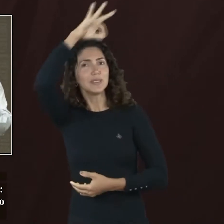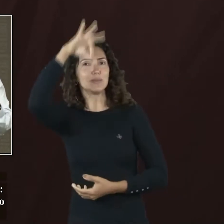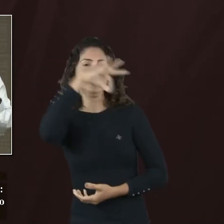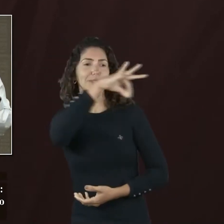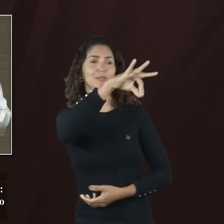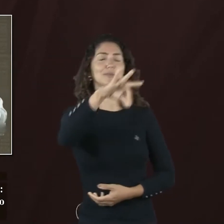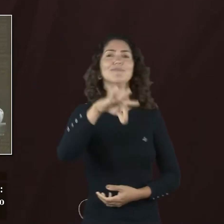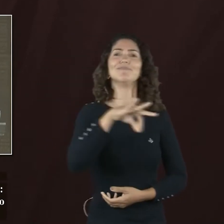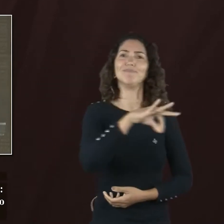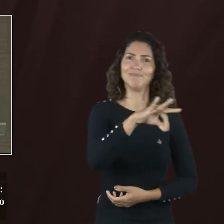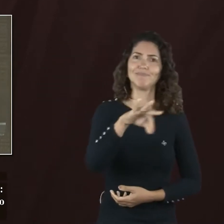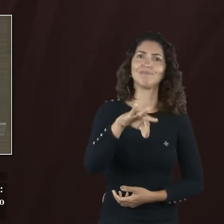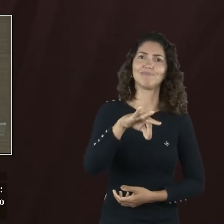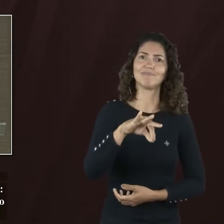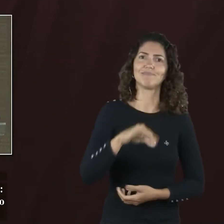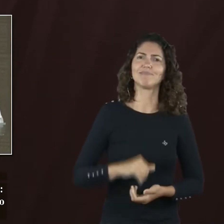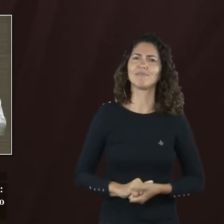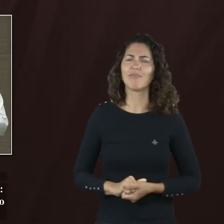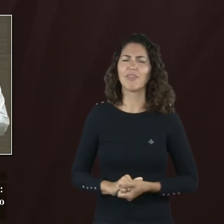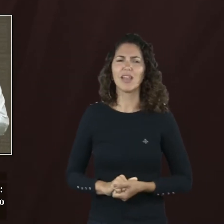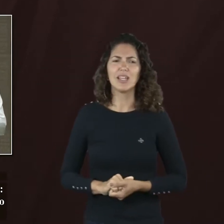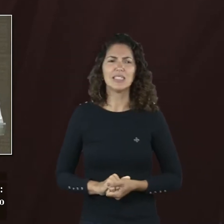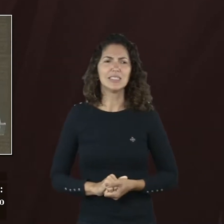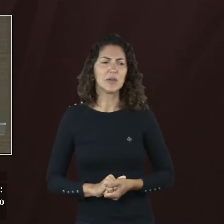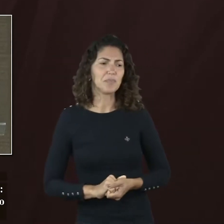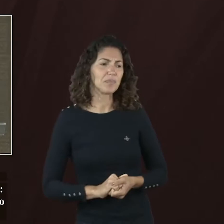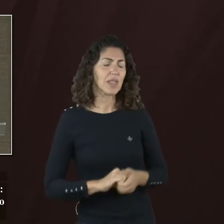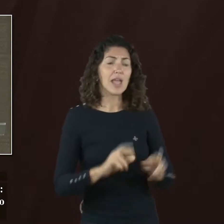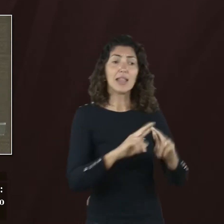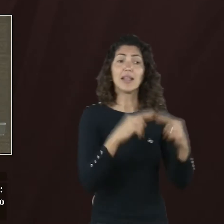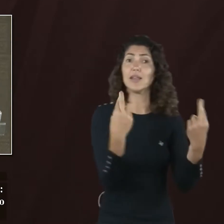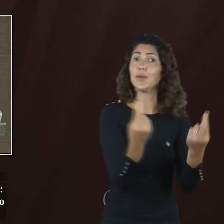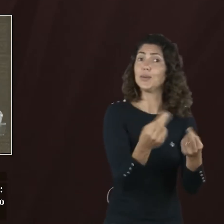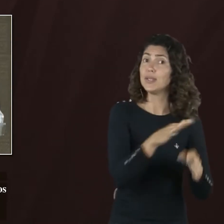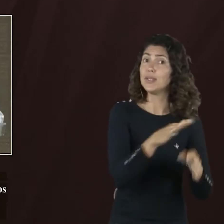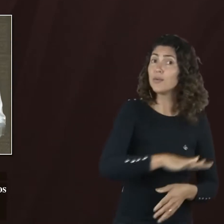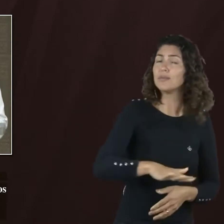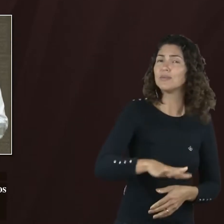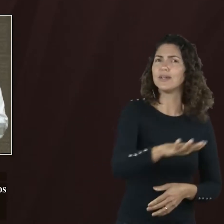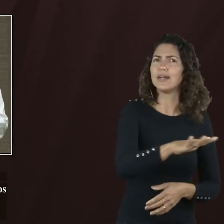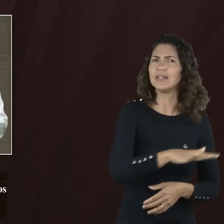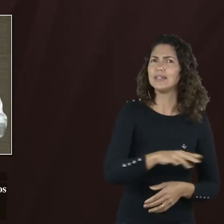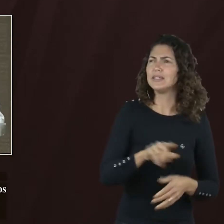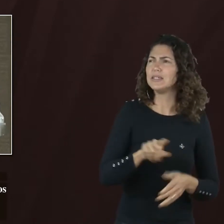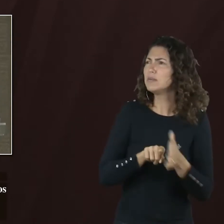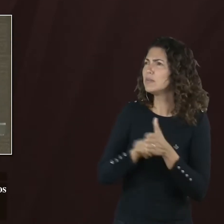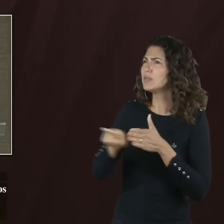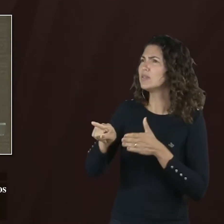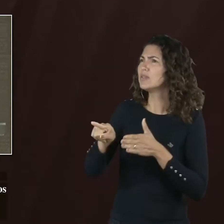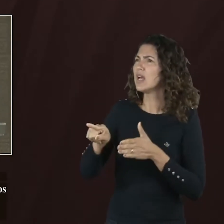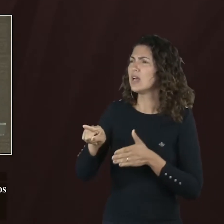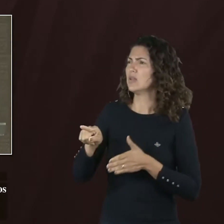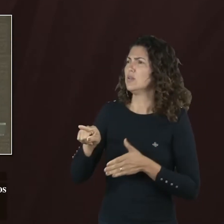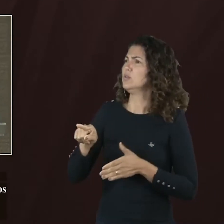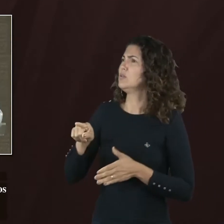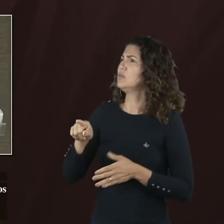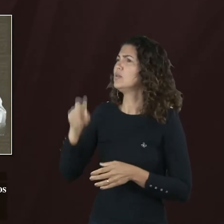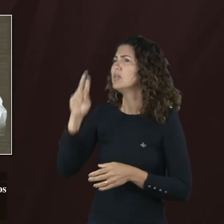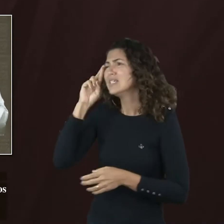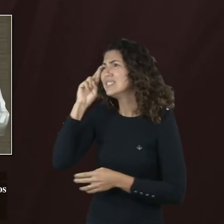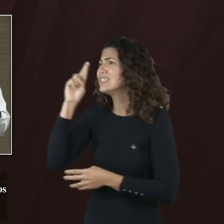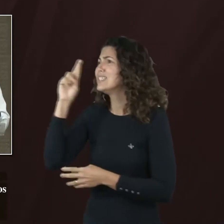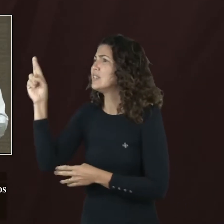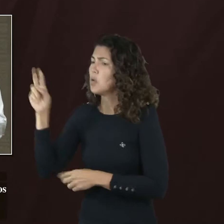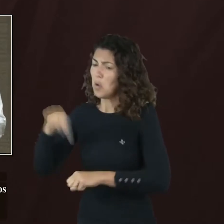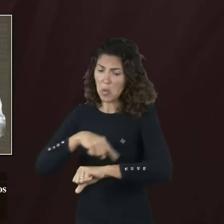perguntaram, Senhor, será este o tempo em que restaures o reino a Israel? Respondeu-lhes, não vos compete conhecer